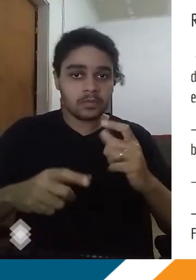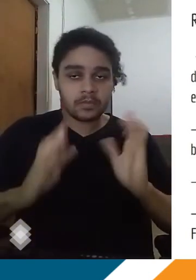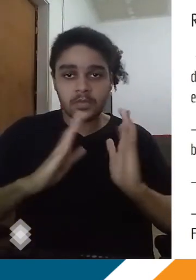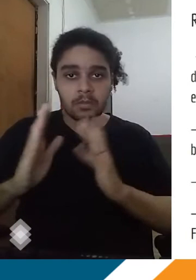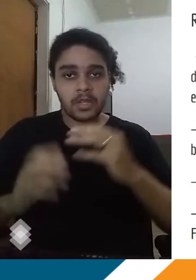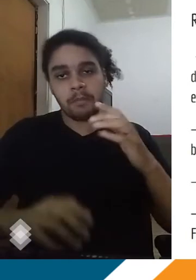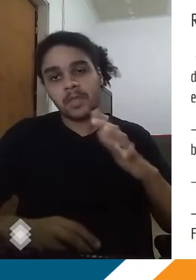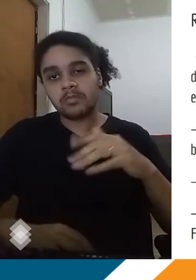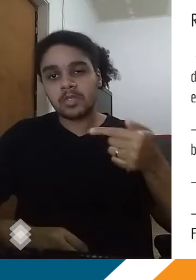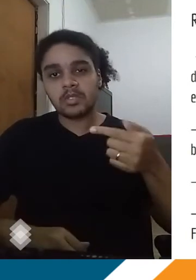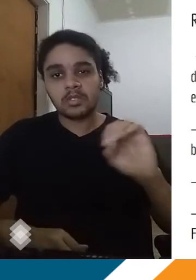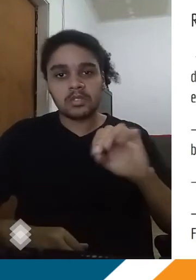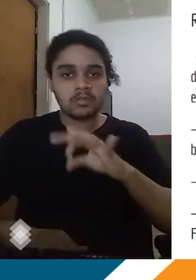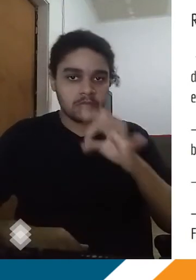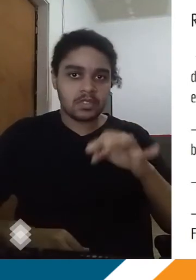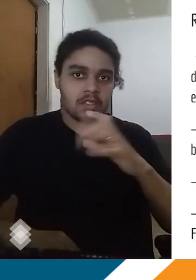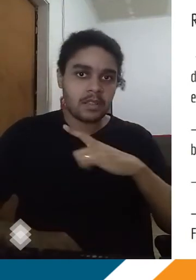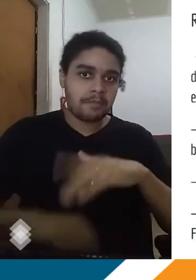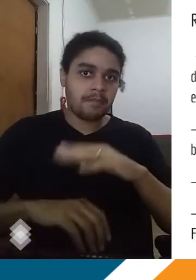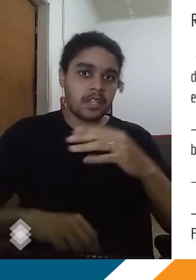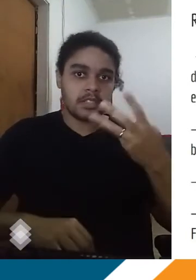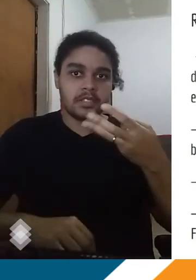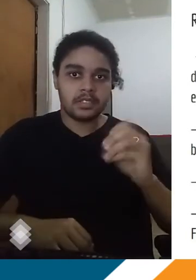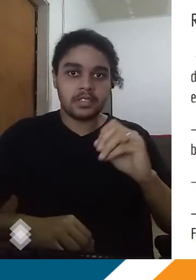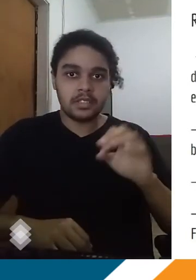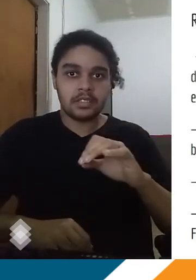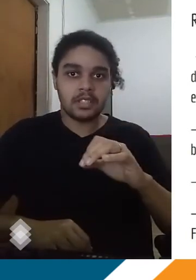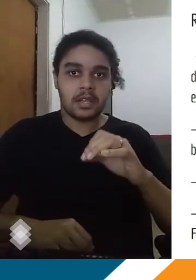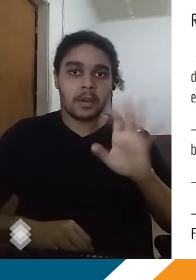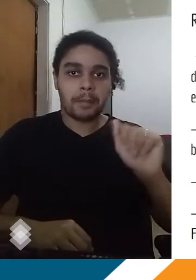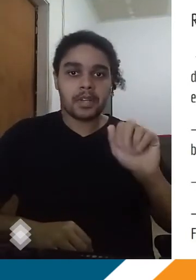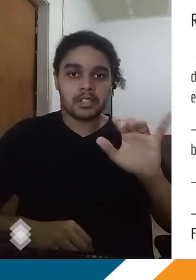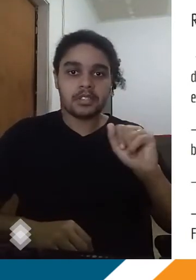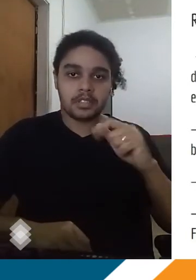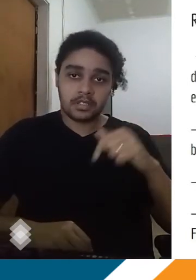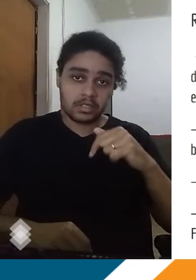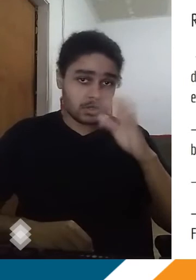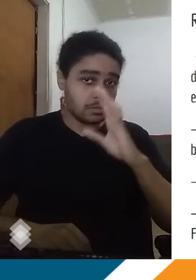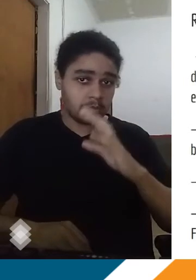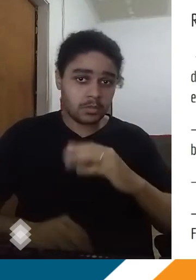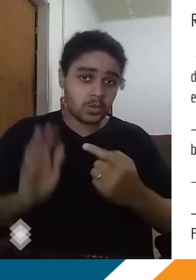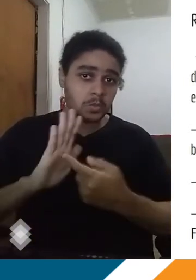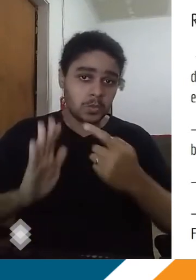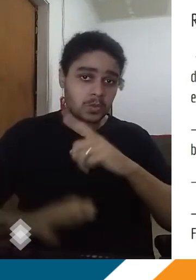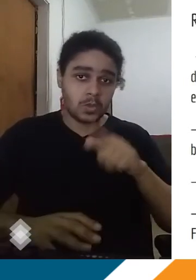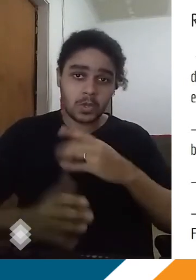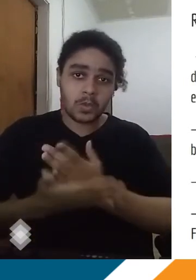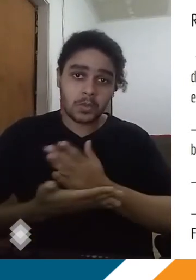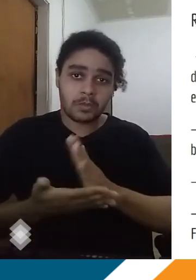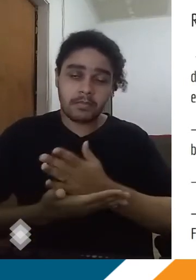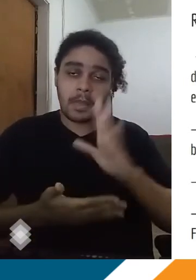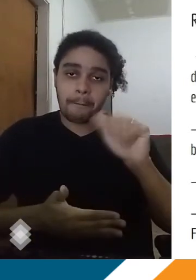recobrem a maior parte do território brasileiro, cerca de 70%. E existem mais de 30 bacias sedimentares no Brasil. E a gente pode